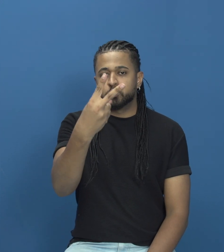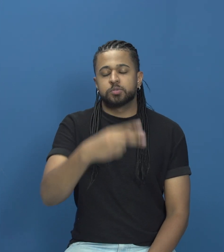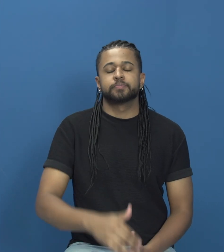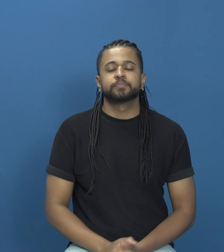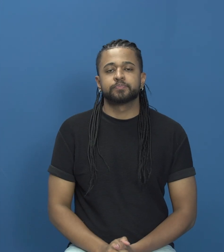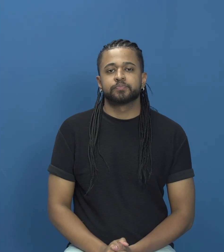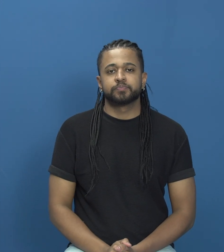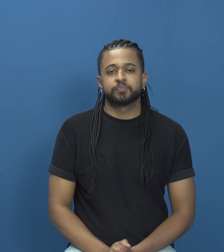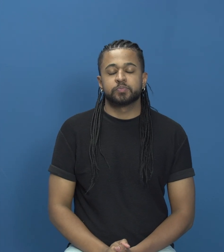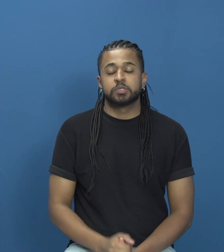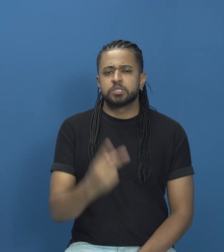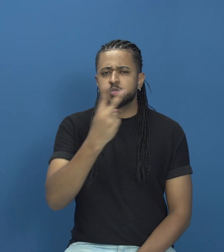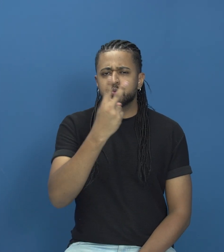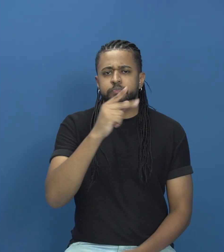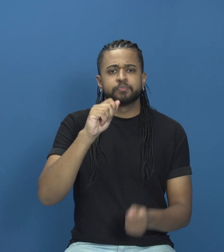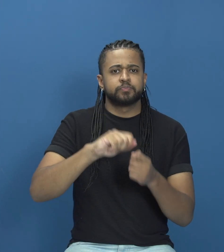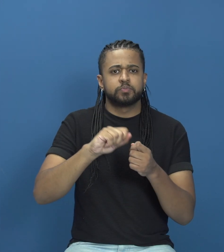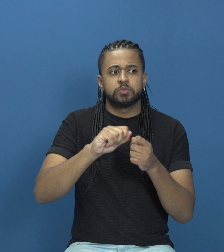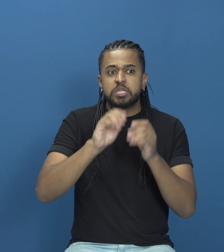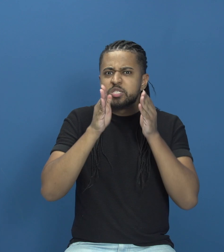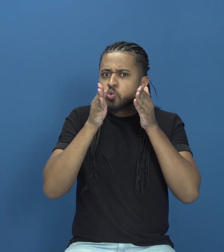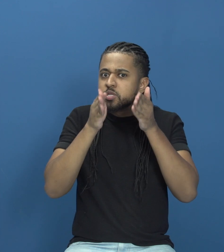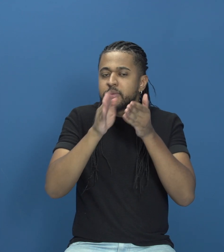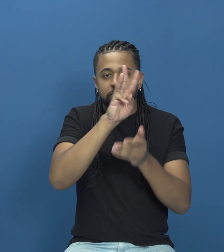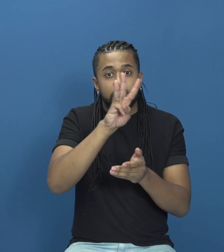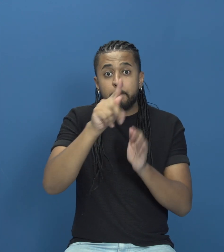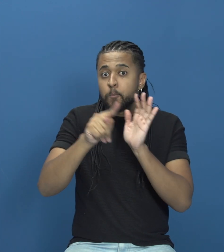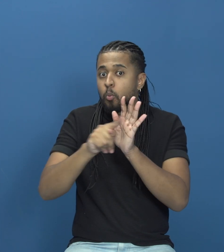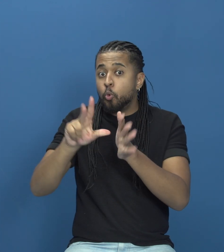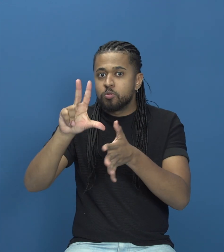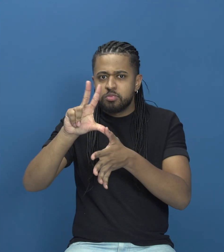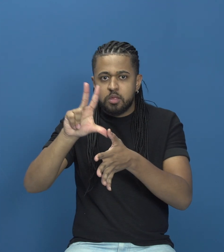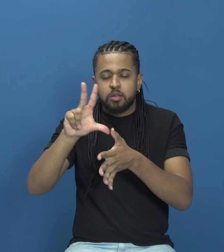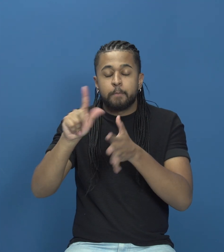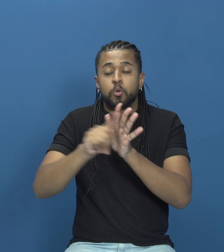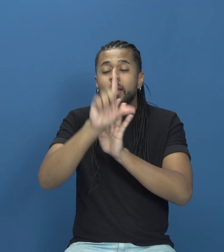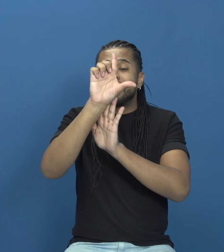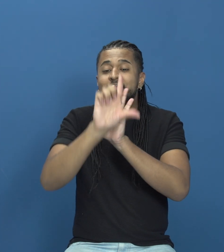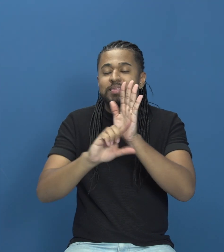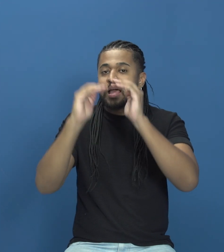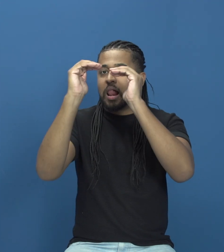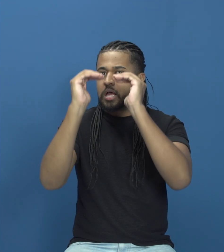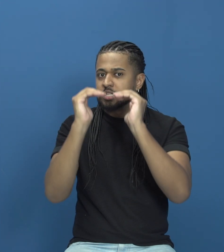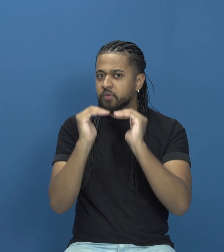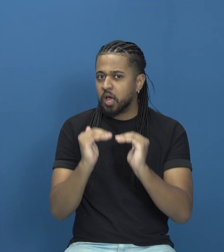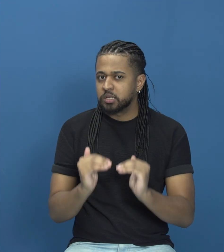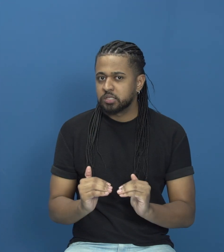6.1.2. A segunda, realizada exclusivamente pela UNILA, com base nas listas de